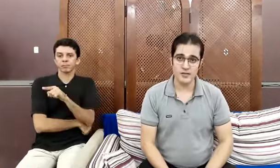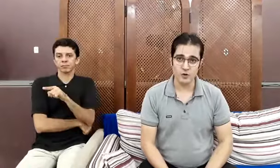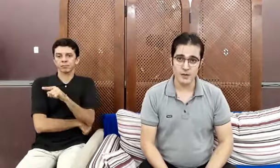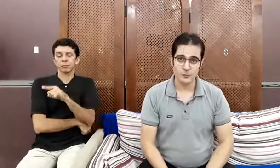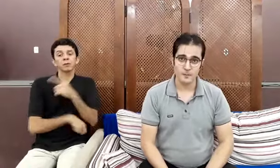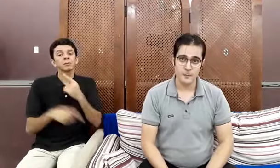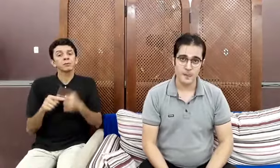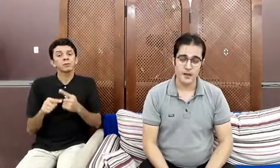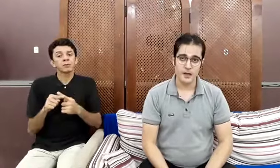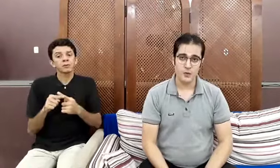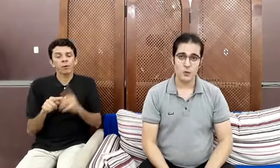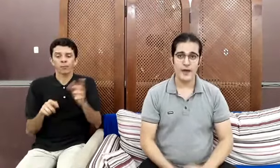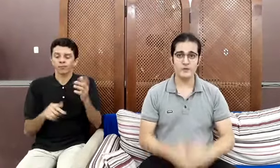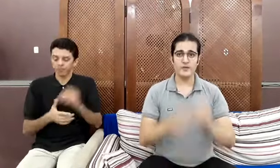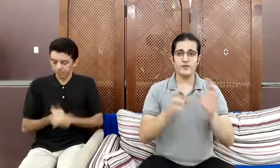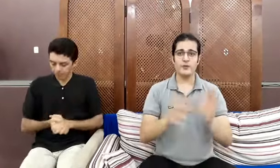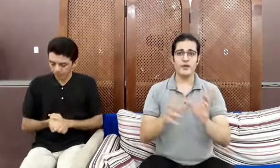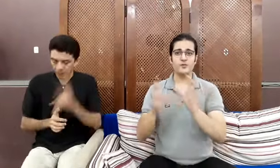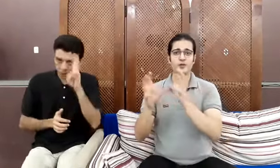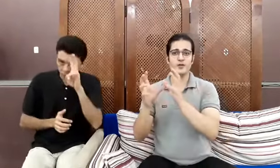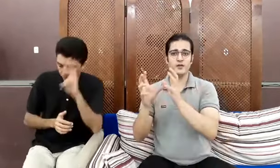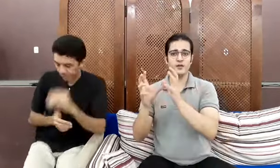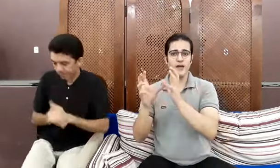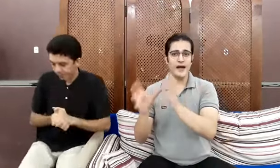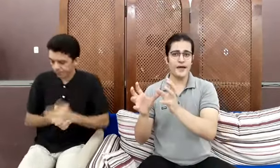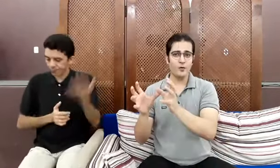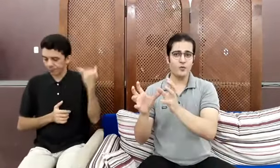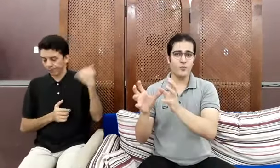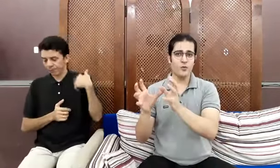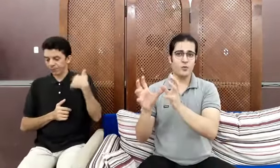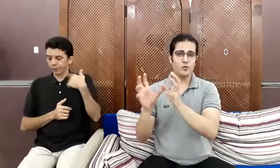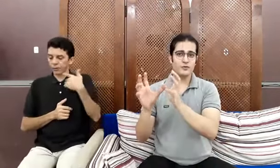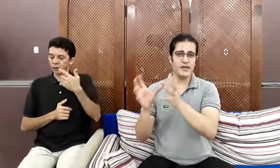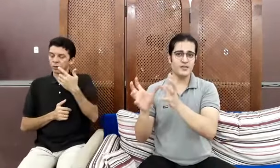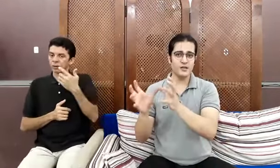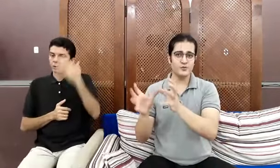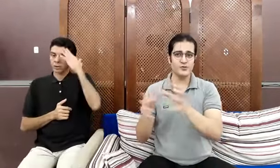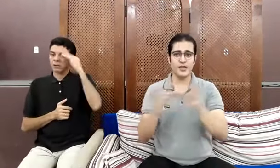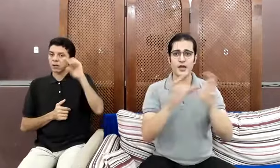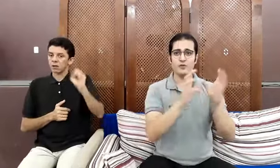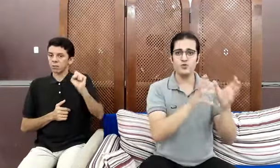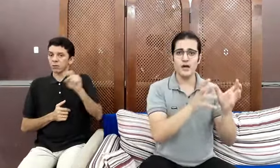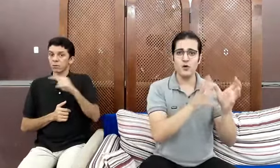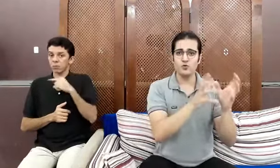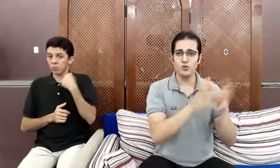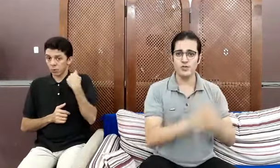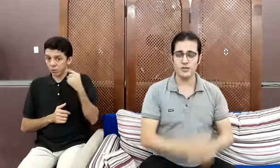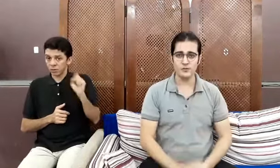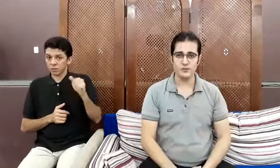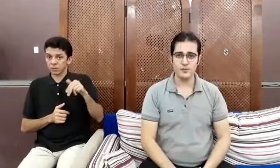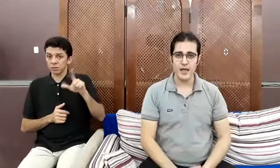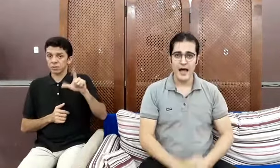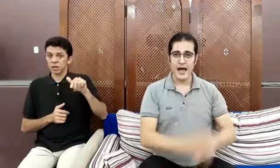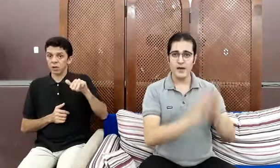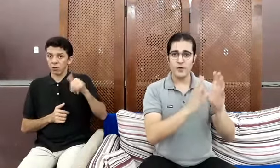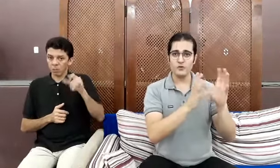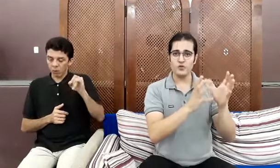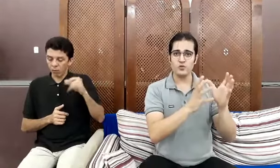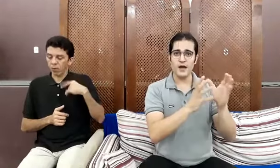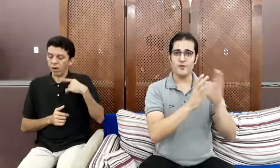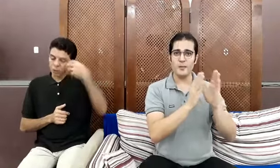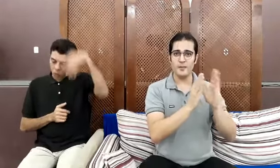de Salomão, o reino se dividiu em reino de Israel com 10 tribos e reino de Judá com 2 tribos. O